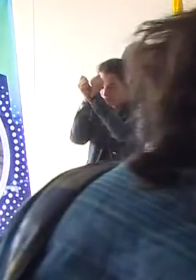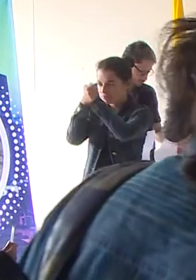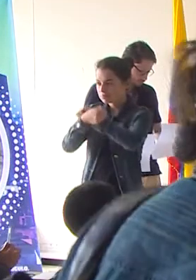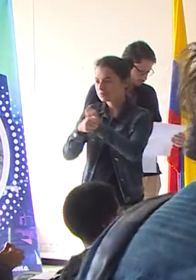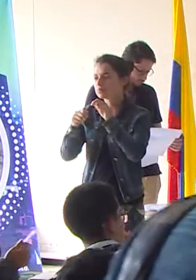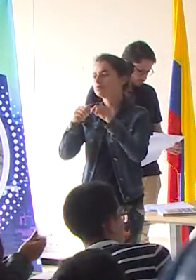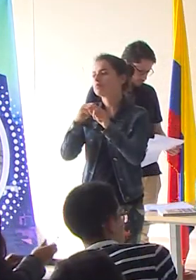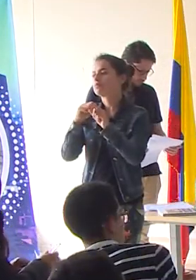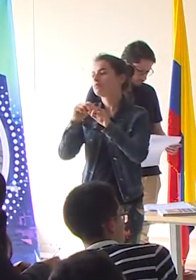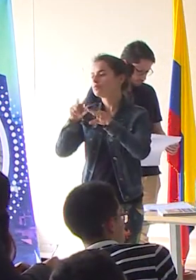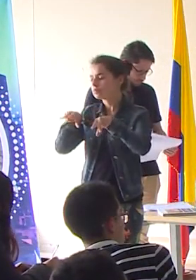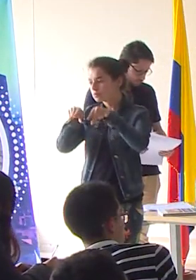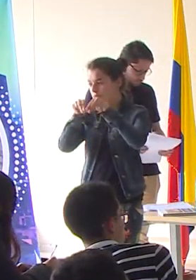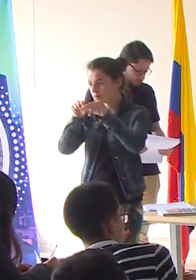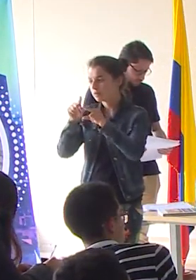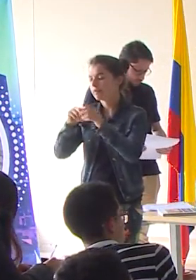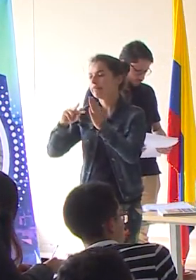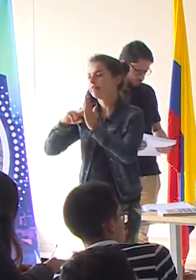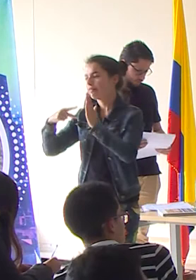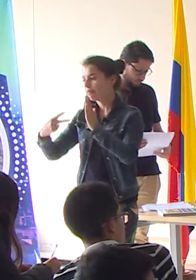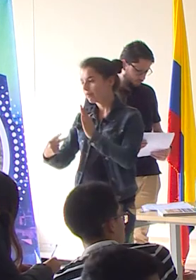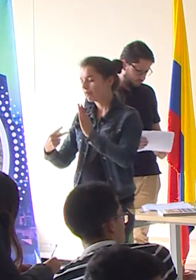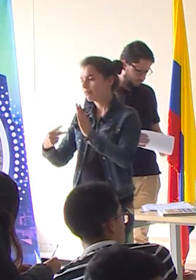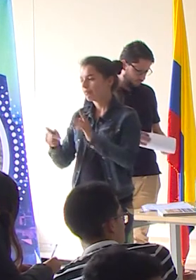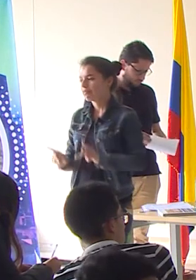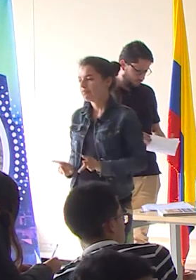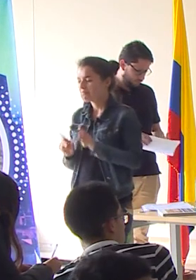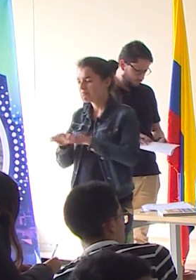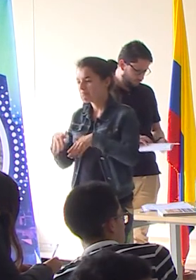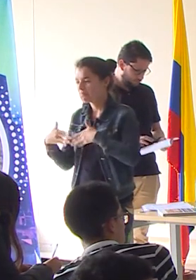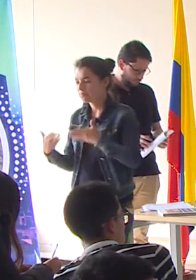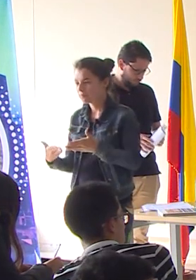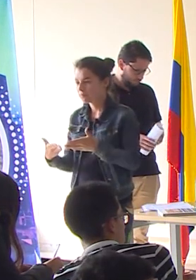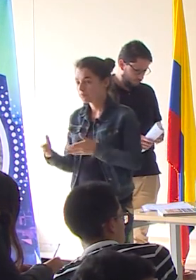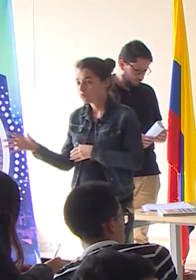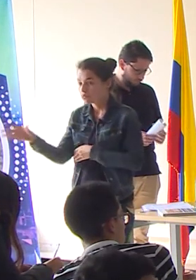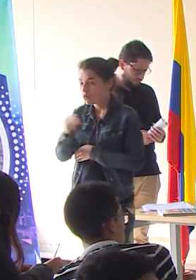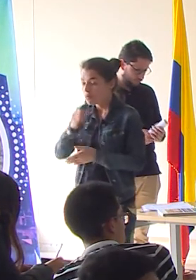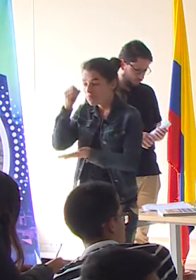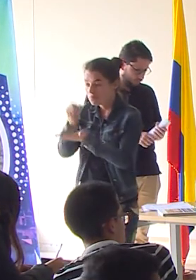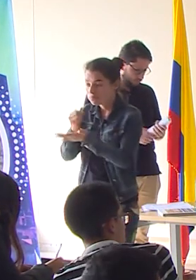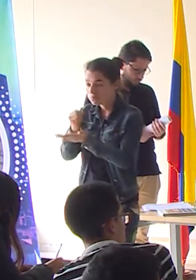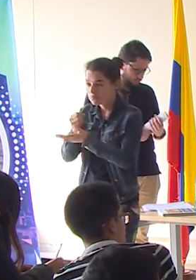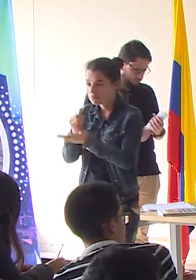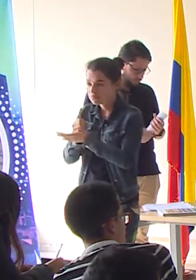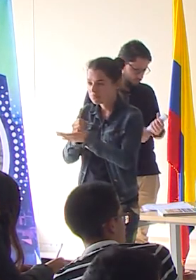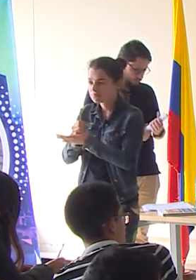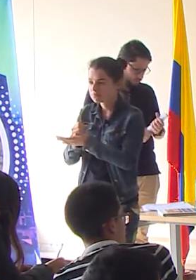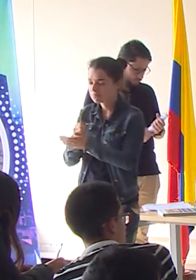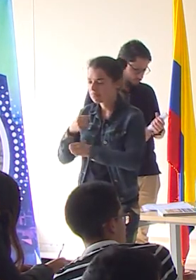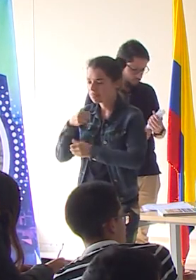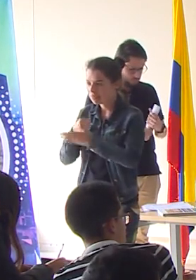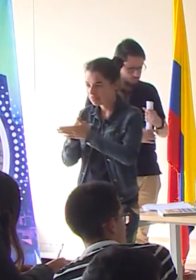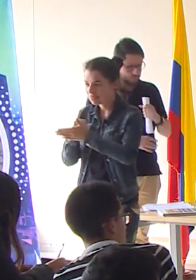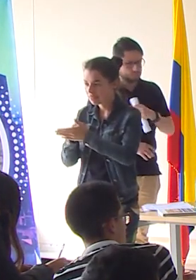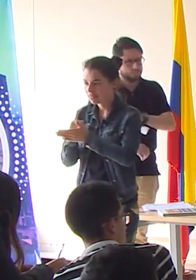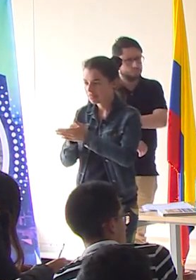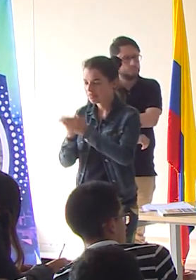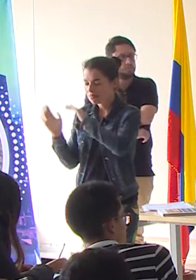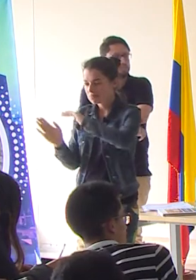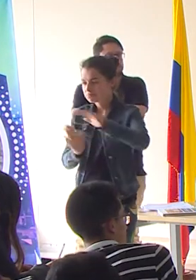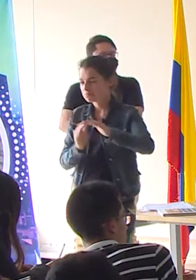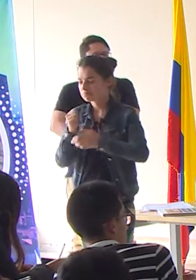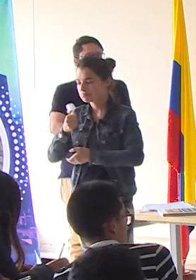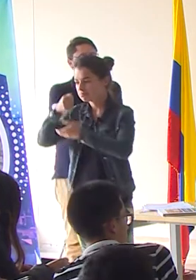tecnologías y sobre los estilos de vida todos tenemos la obligación de hacer todo lo posible para alejarnos del capitalismo y construir